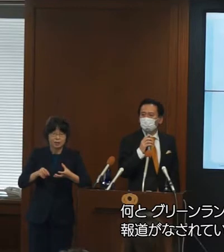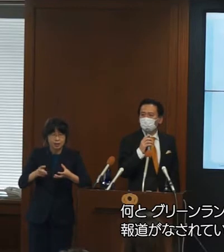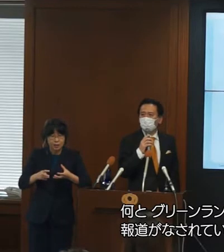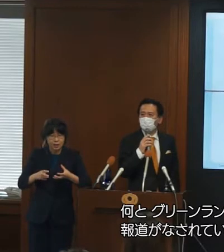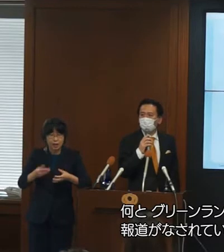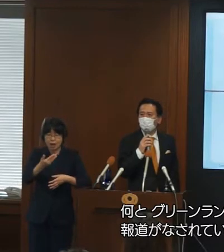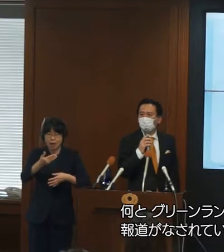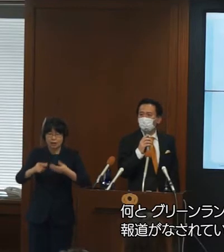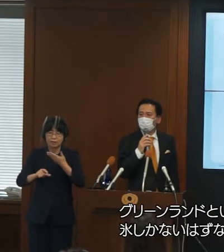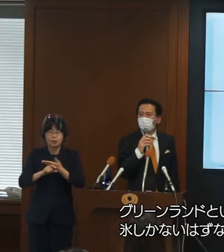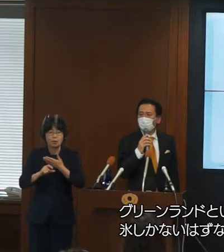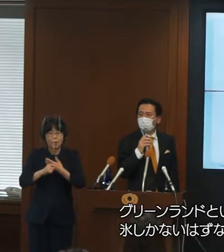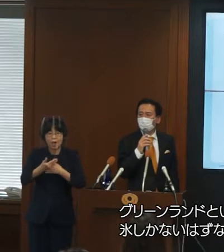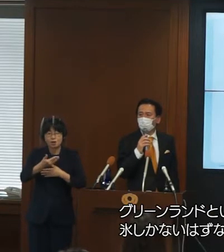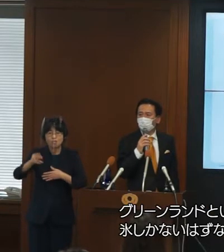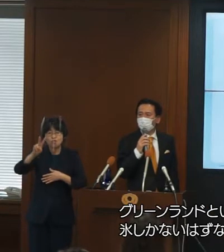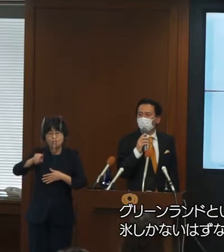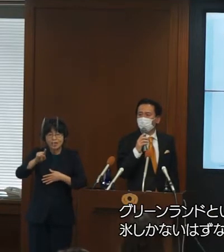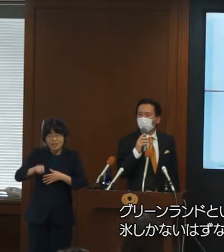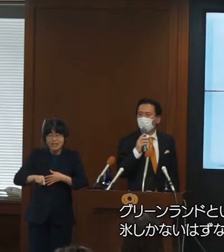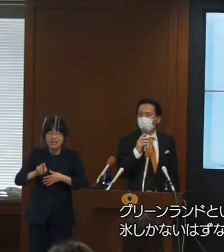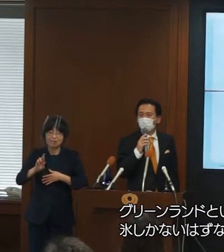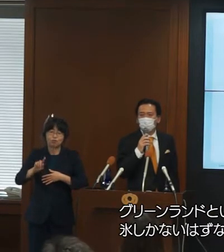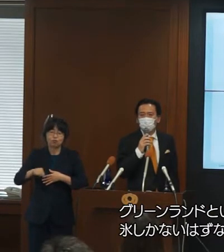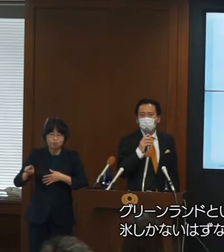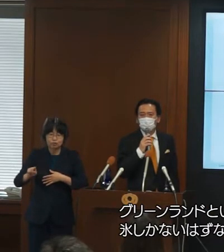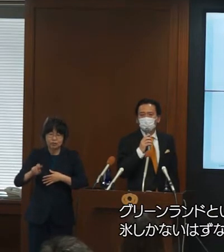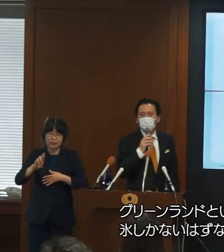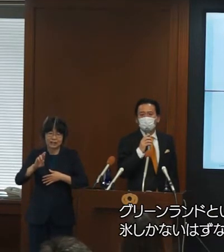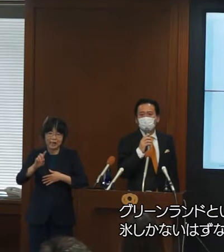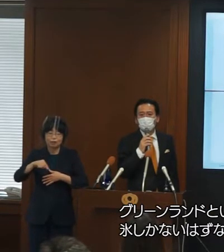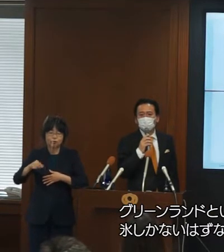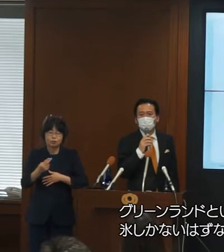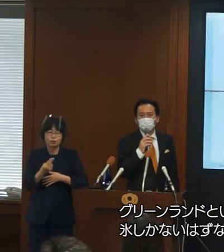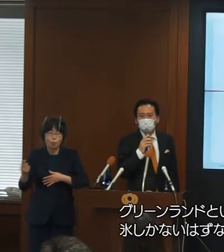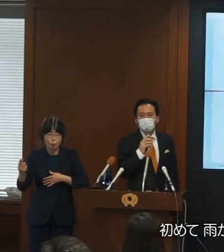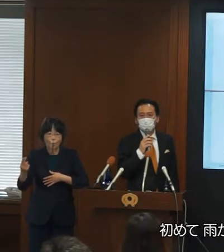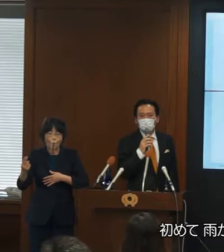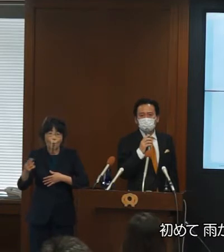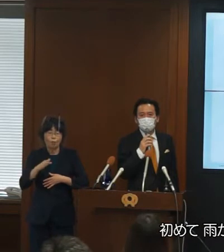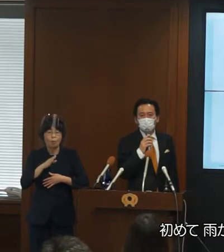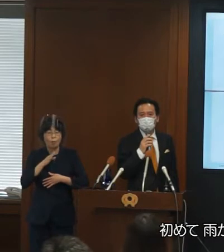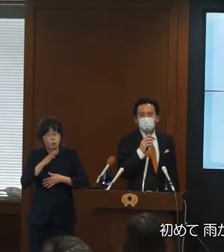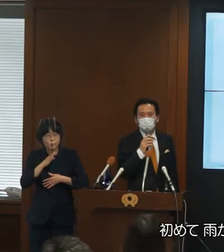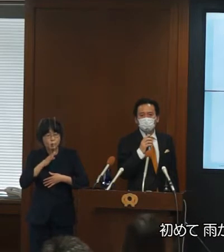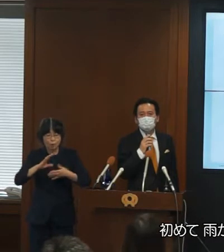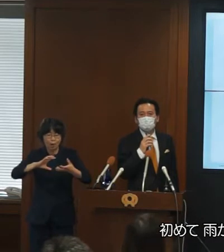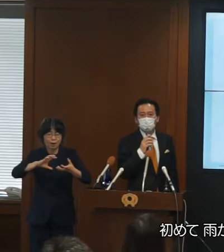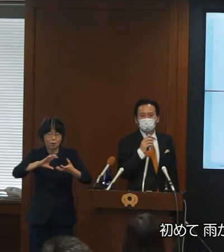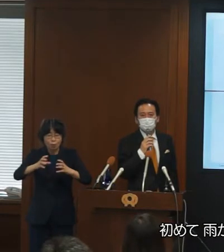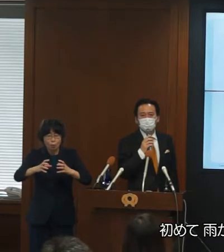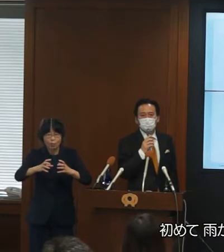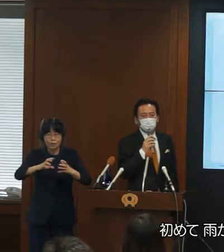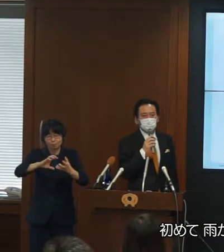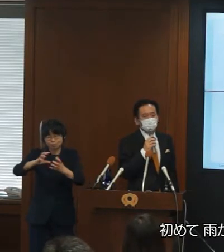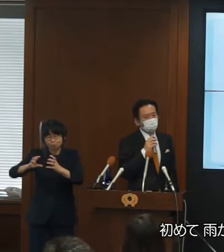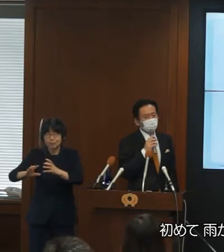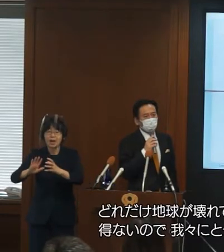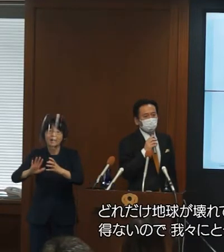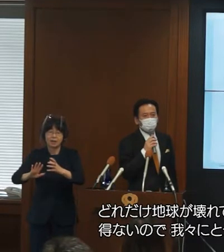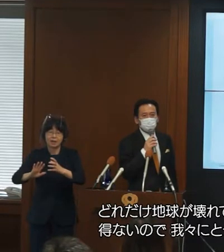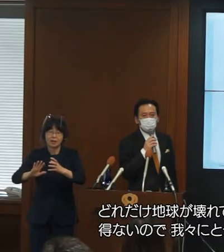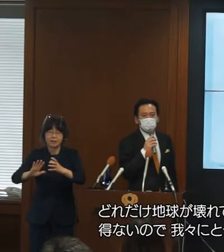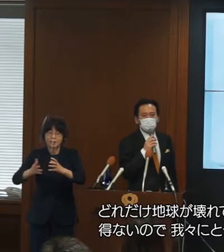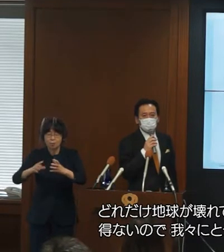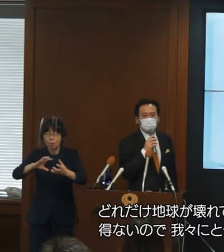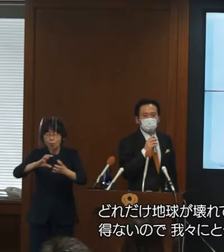報道がなされていて、グリーンランドって北極圏だから氷しかないはずなのに初めて雨が観測されたって、どれ